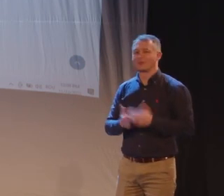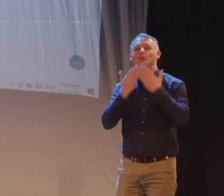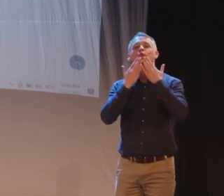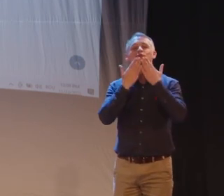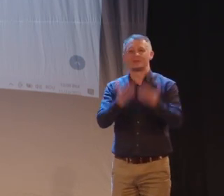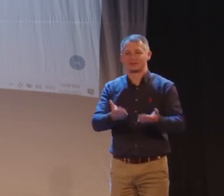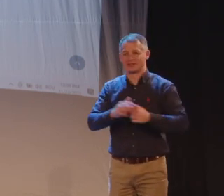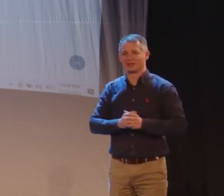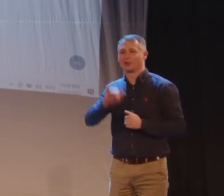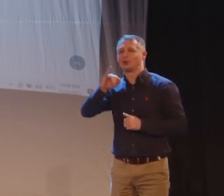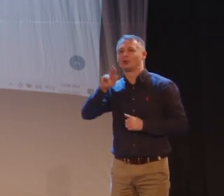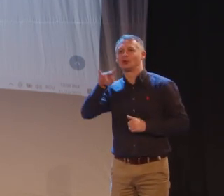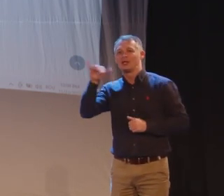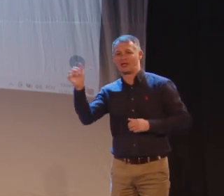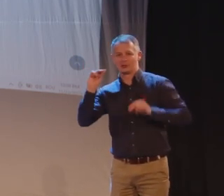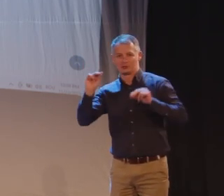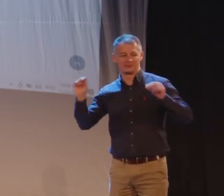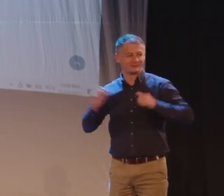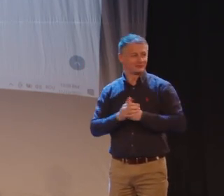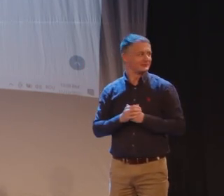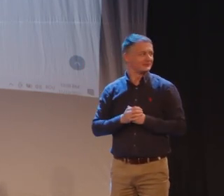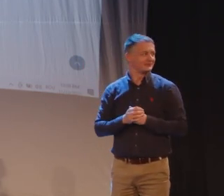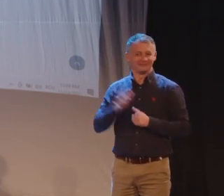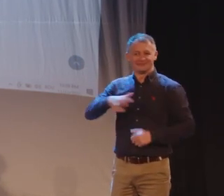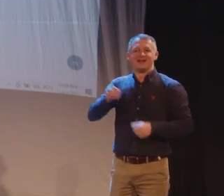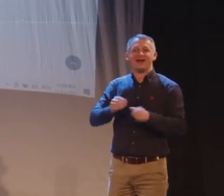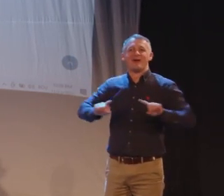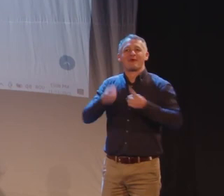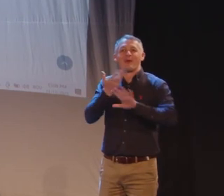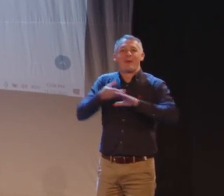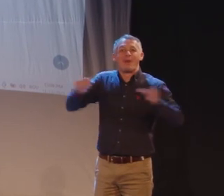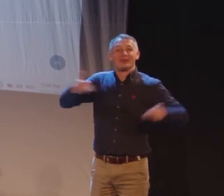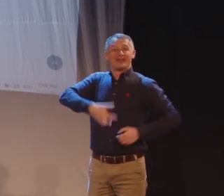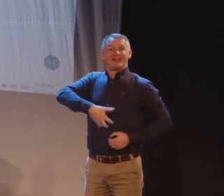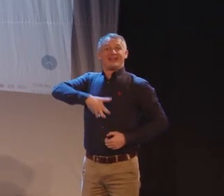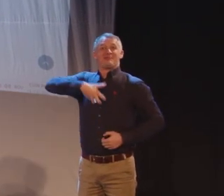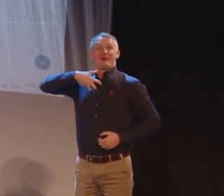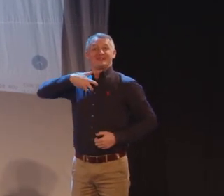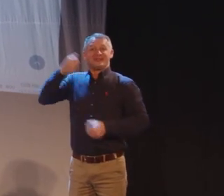Mulțumesc, Iulia, mulțumesc, deci m-am emoționat, mai rău că înainte, ești vinovată.